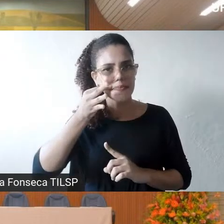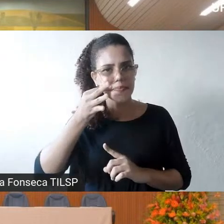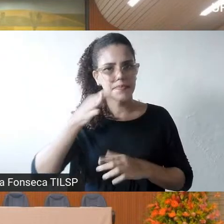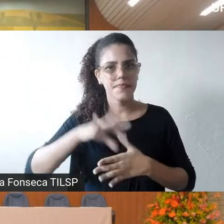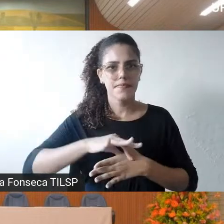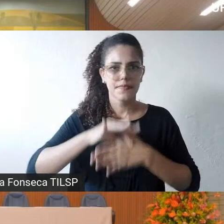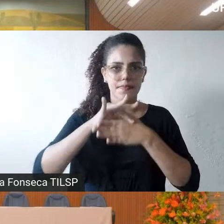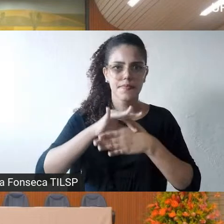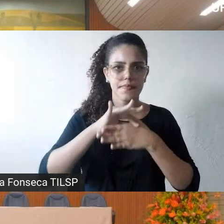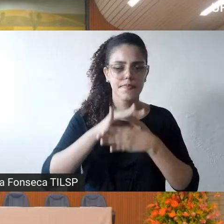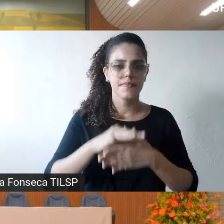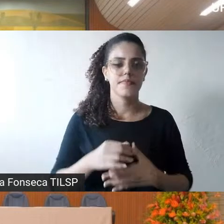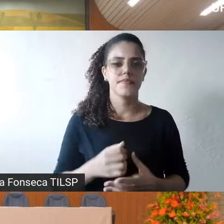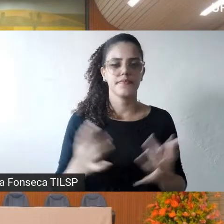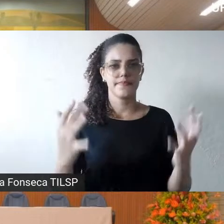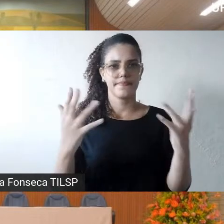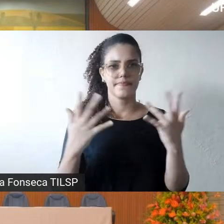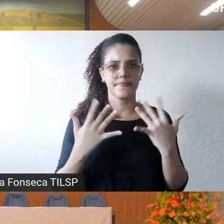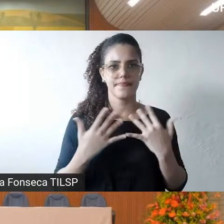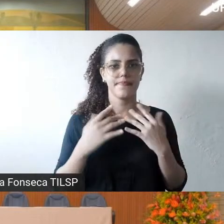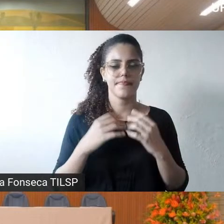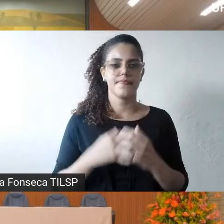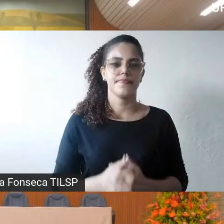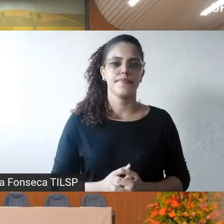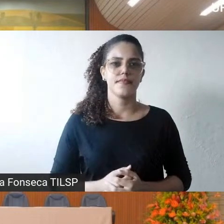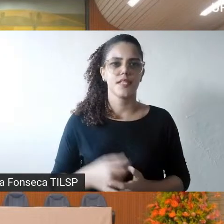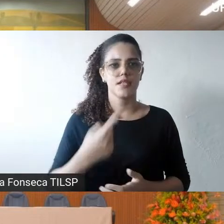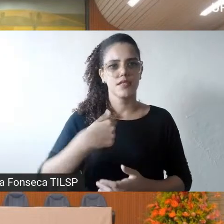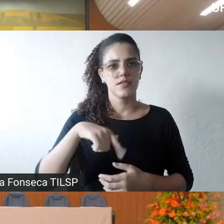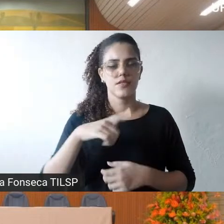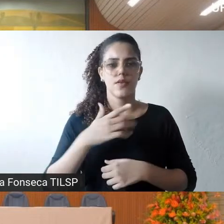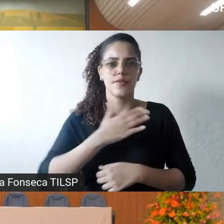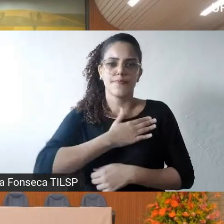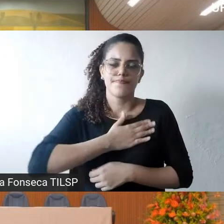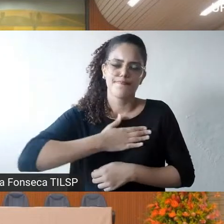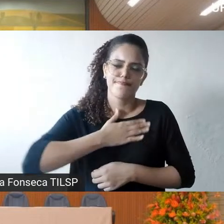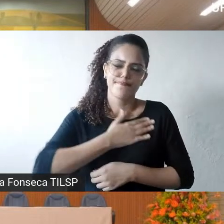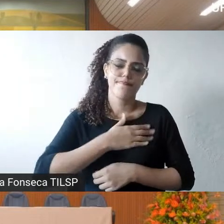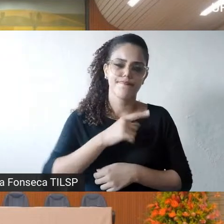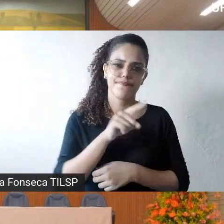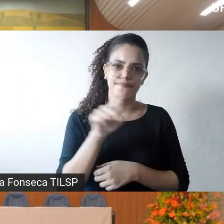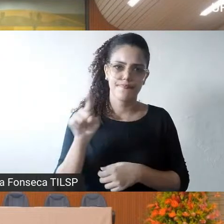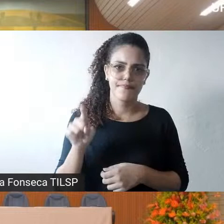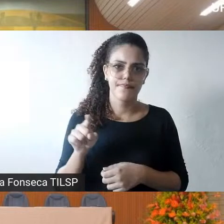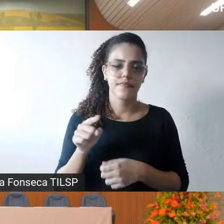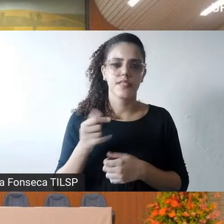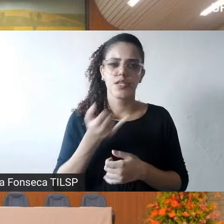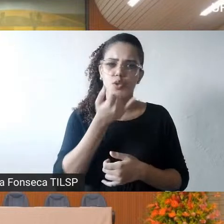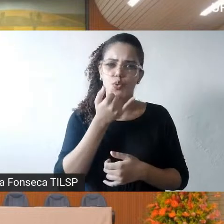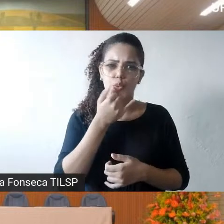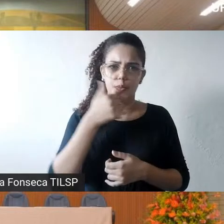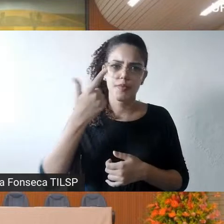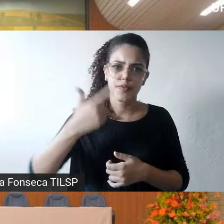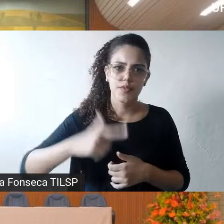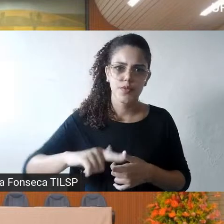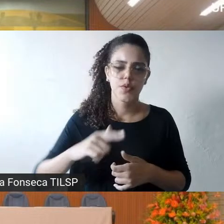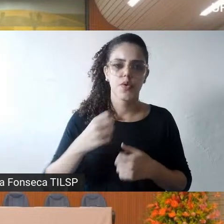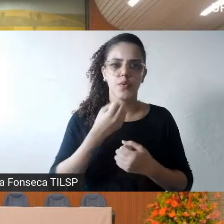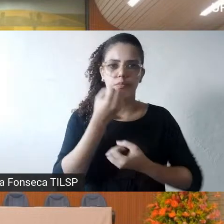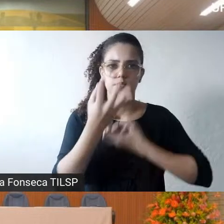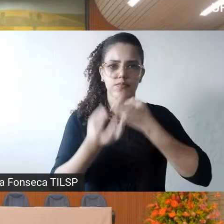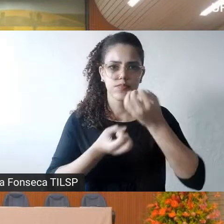carinho que temos por todas e todos. Então, me desculpem novamente o desabafo, mas a gente também sente. Há um ano que